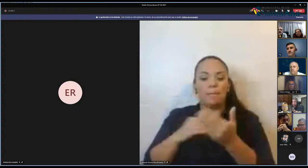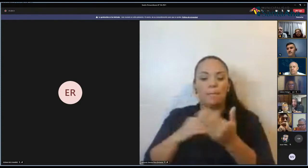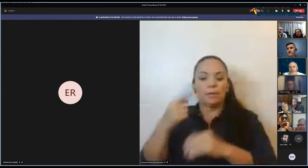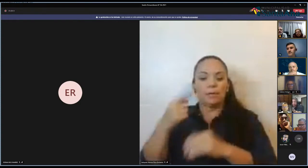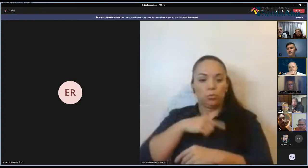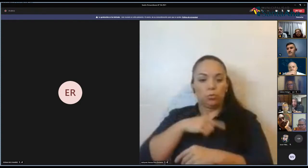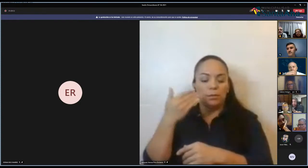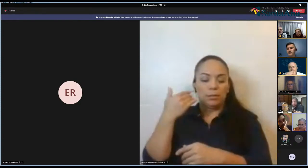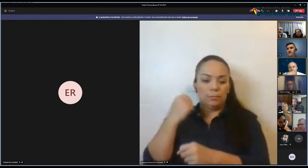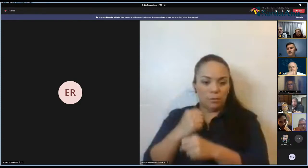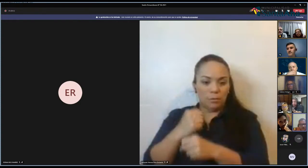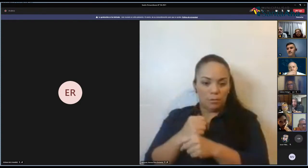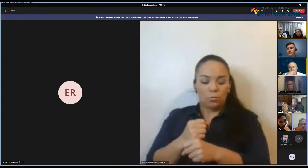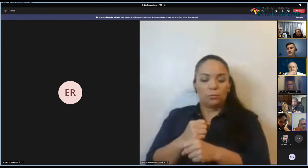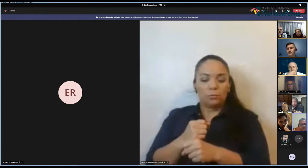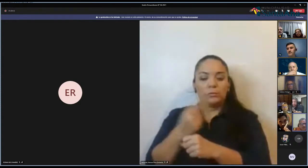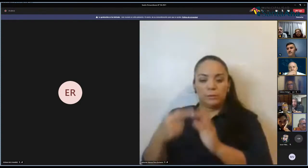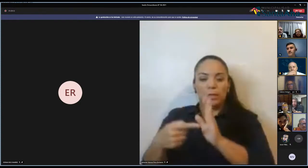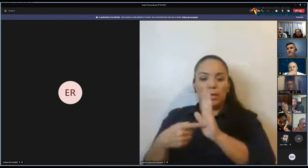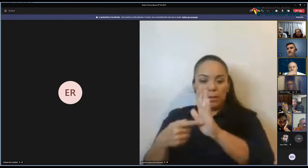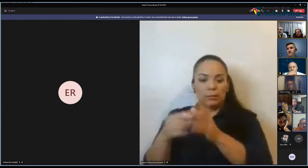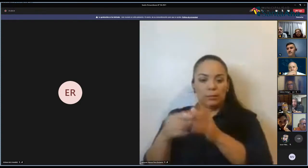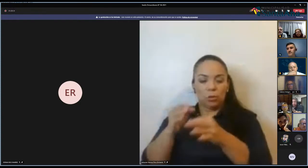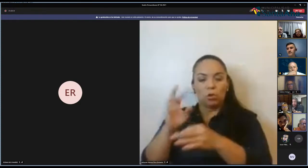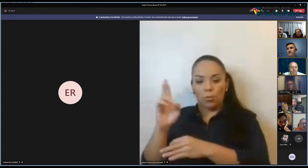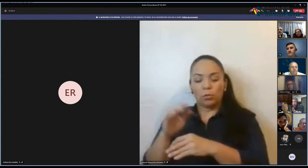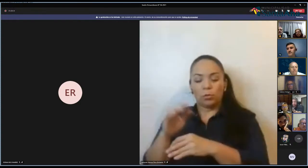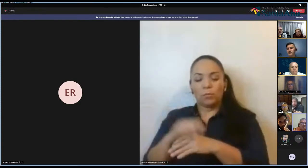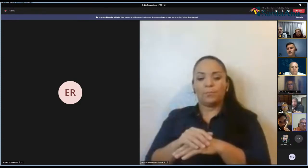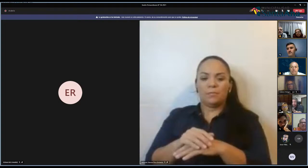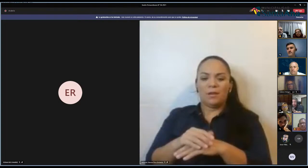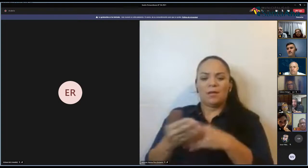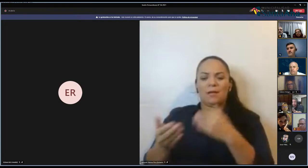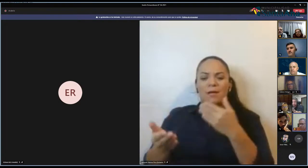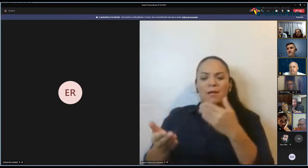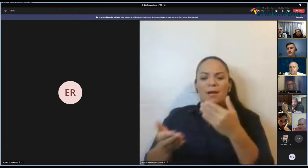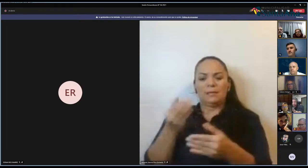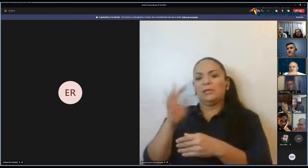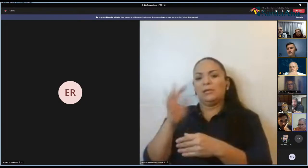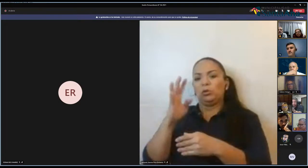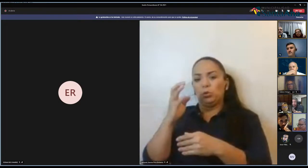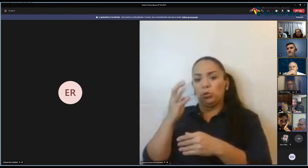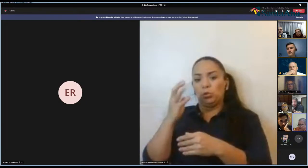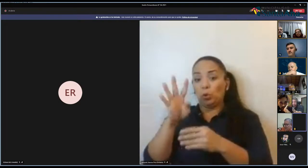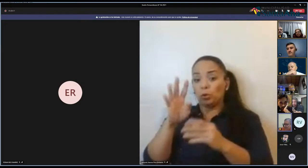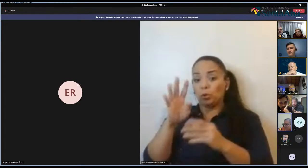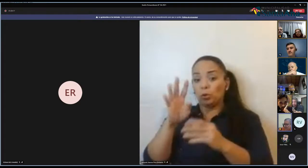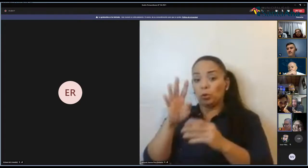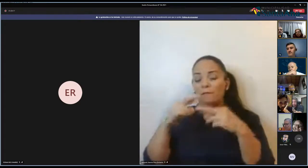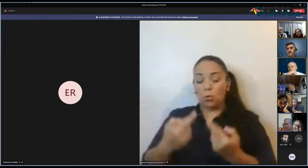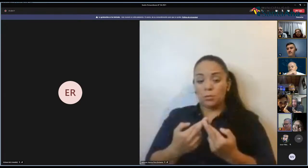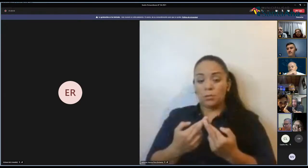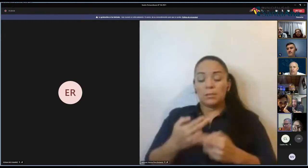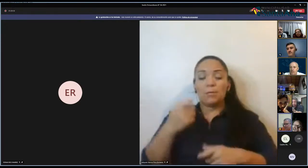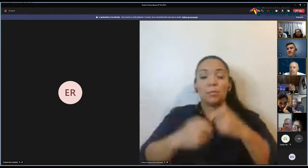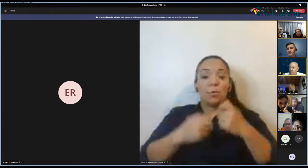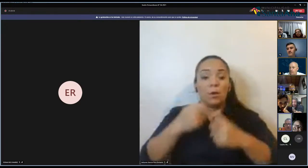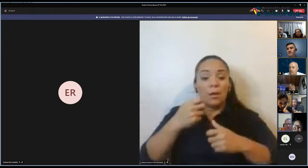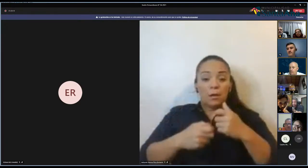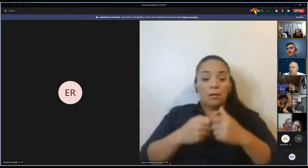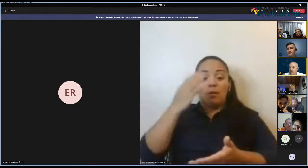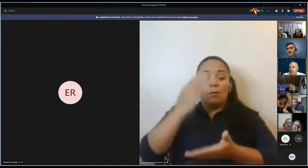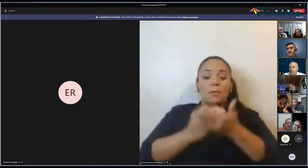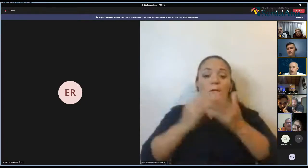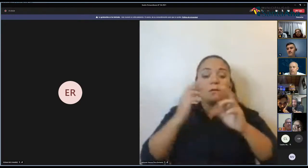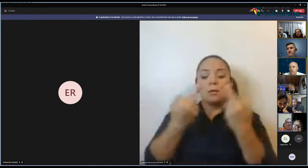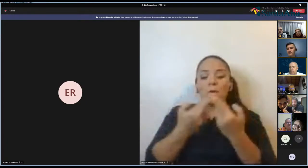esposó ahí don roberto casi 14 reuniones y el problema que se separó prácticamente las reuniones fue